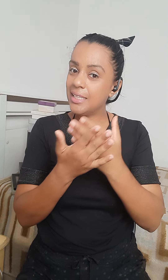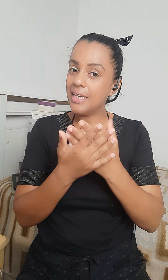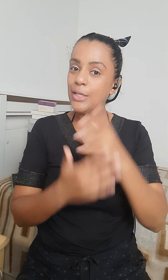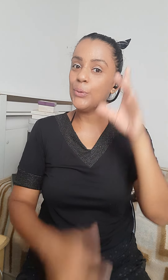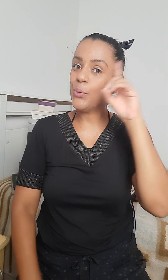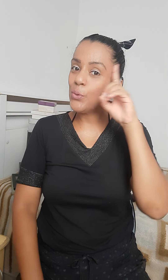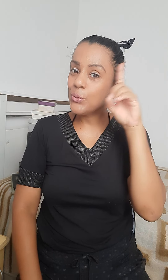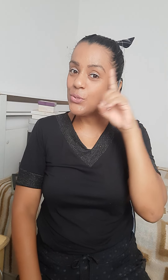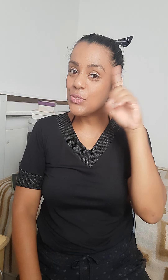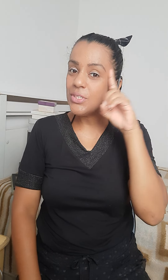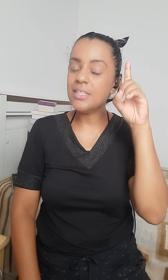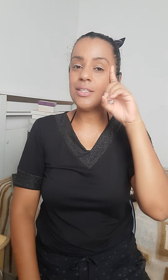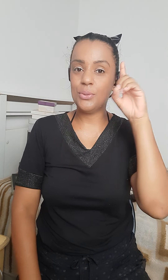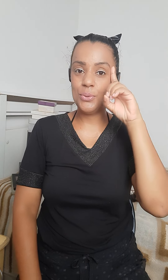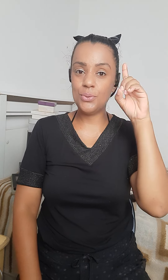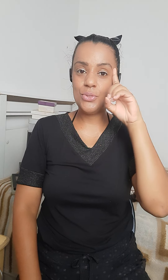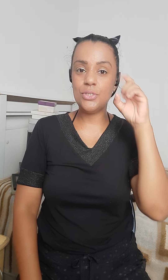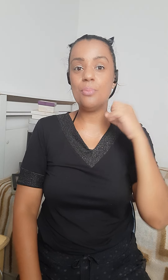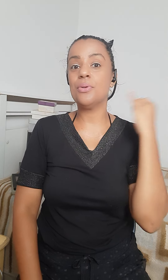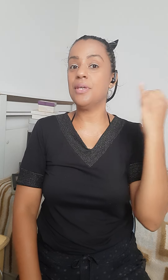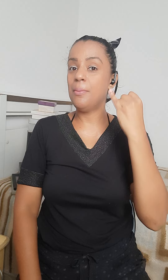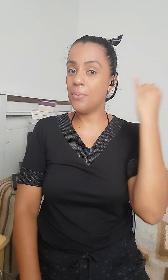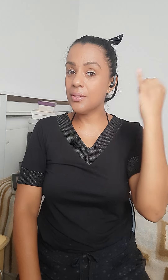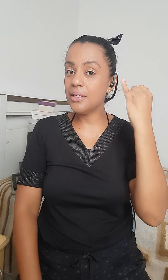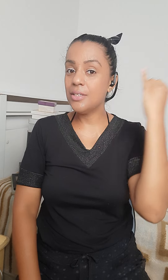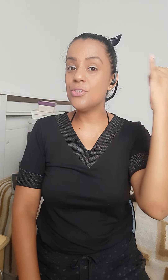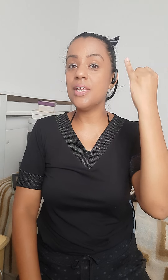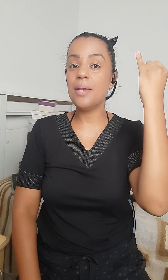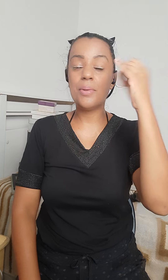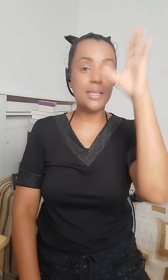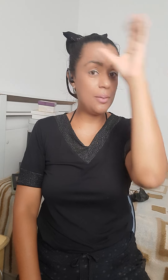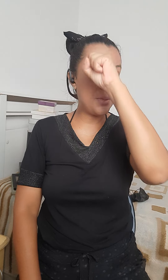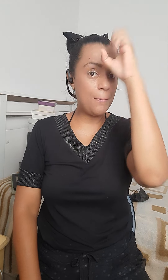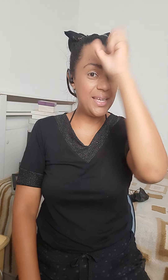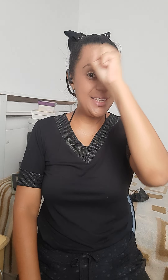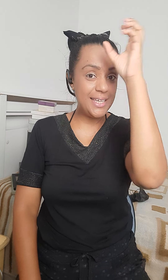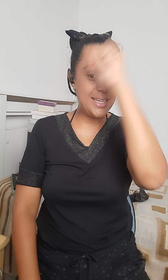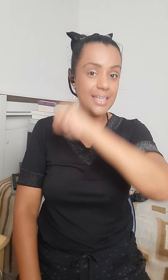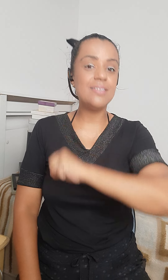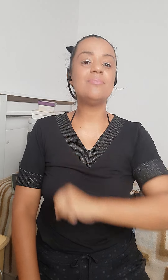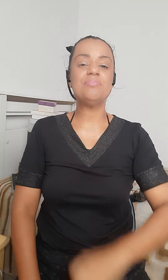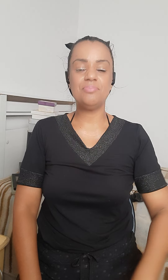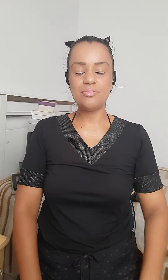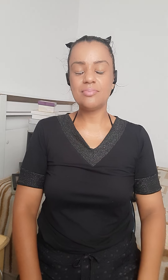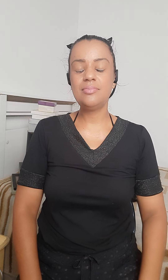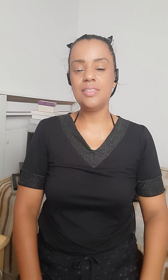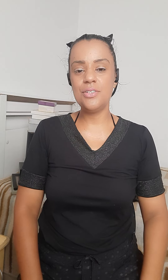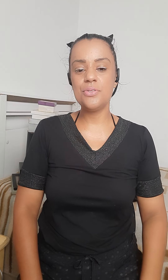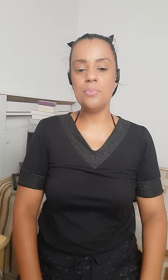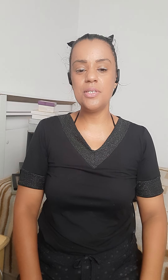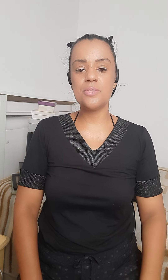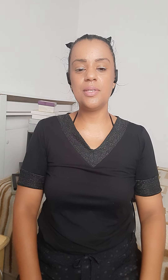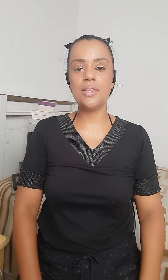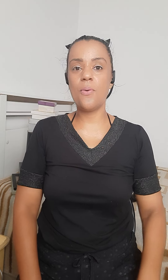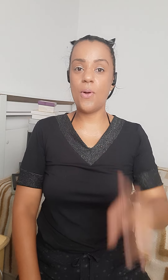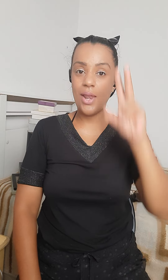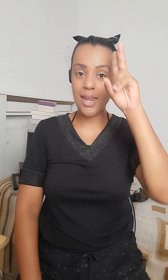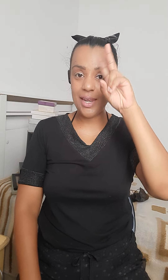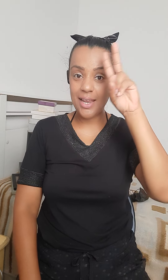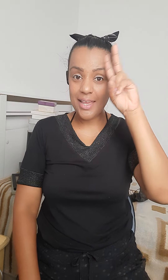né? Todo dia, porque é importante, né? Para quê? Para aprender, né? Isso mesmo. Então, ó,